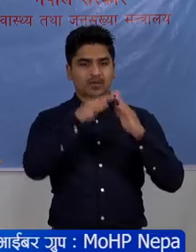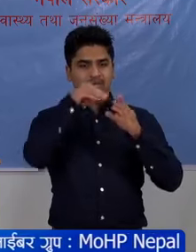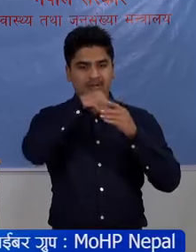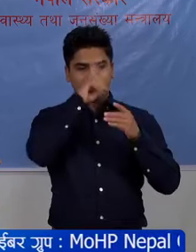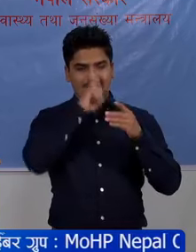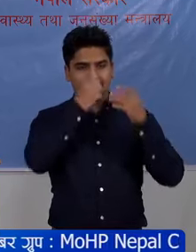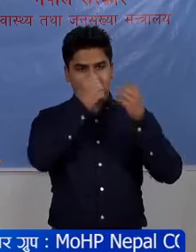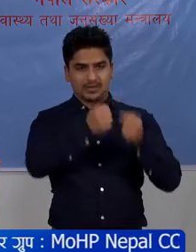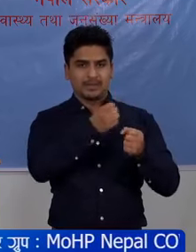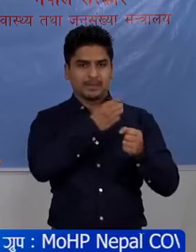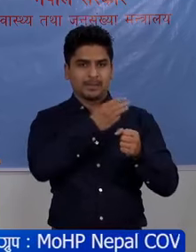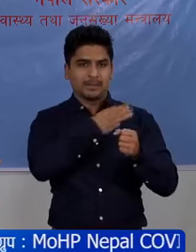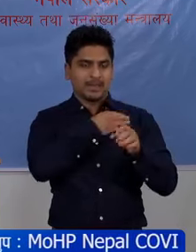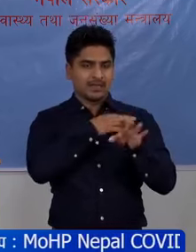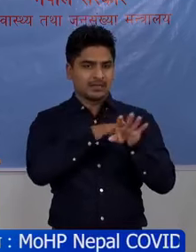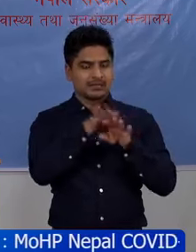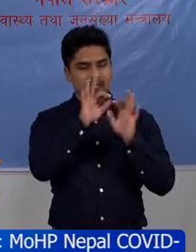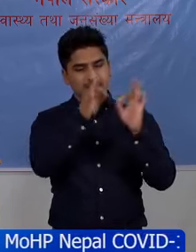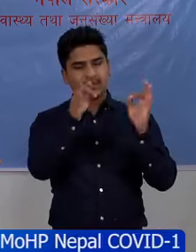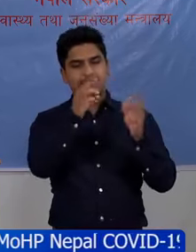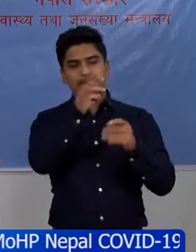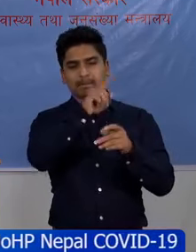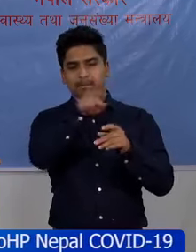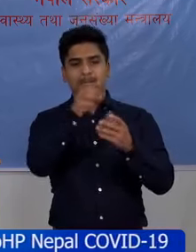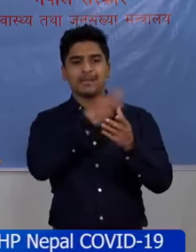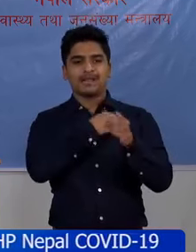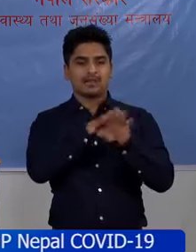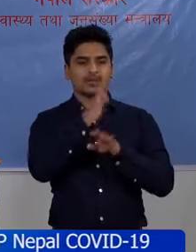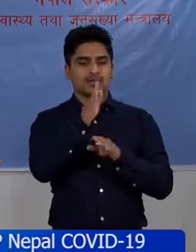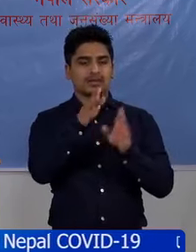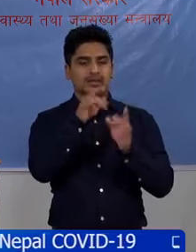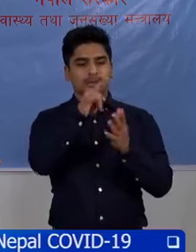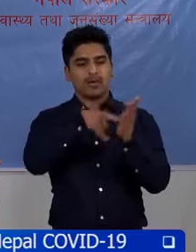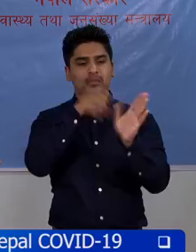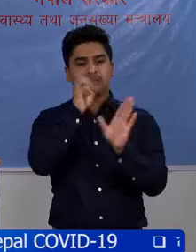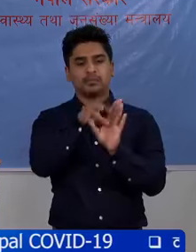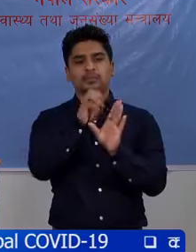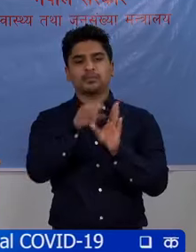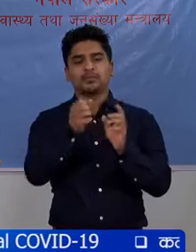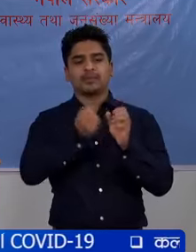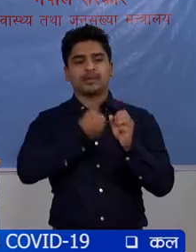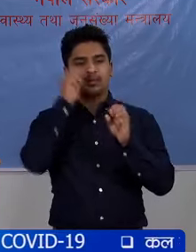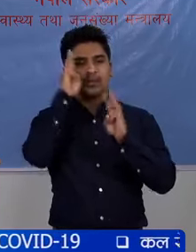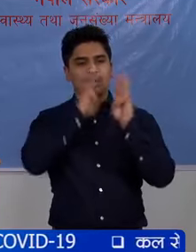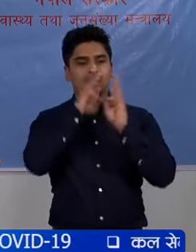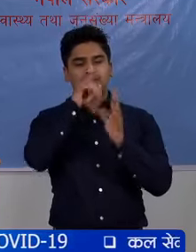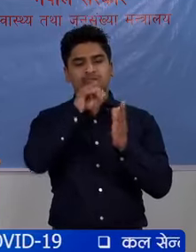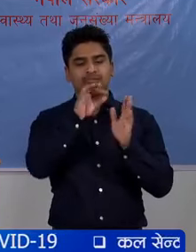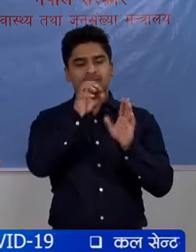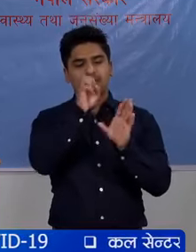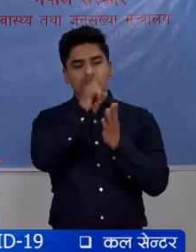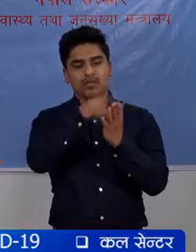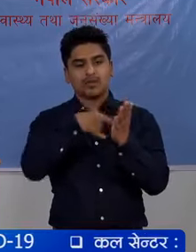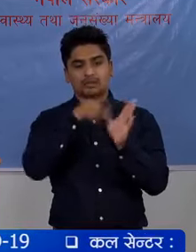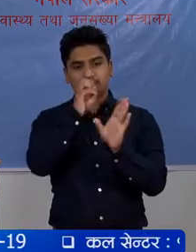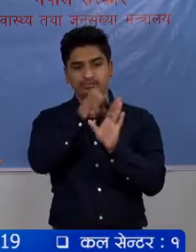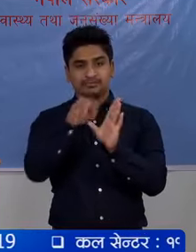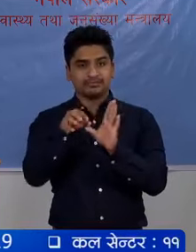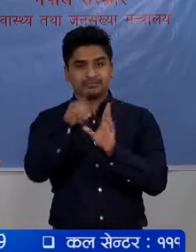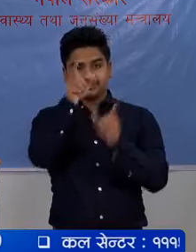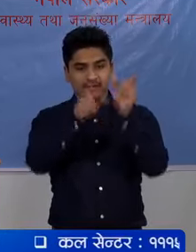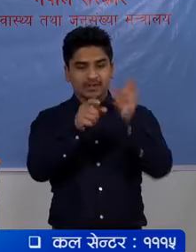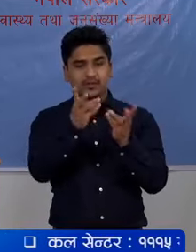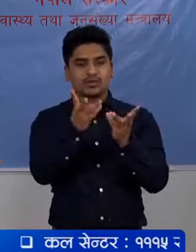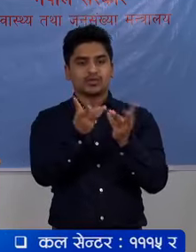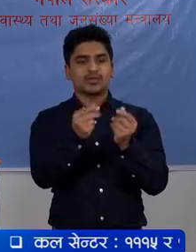बस्नु भाएका विभिन्न ब्यक्ति अरूले इंट्री गरेको आफनो 100 मुल्यांकन को विवरन को संख्या ब्यक्ति